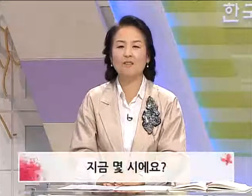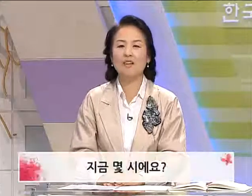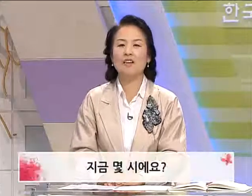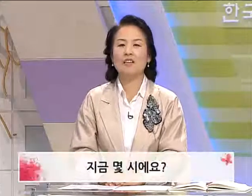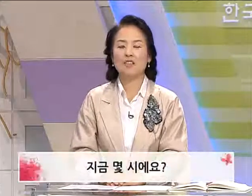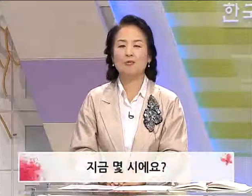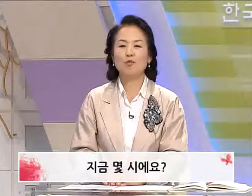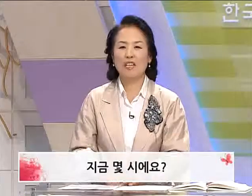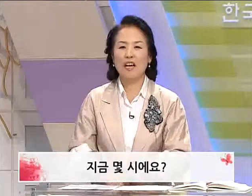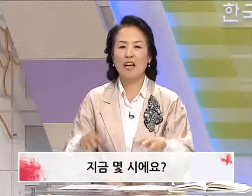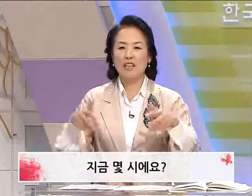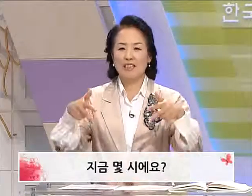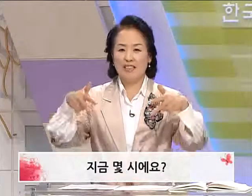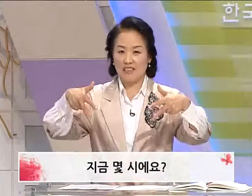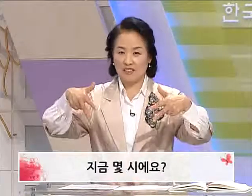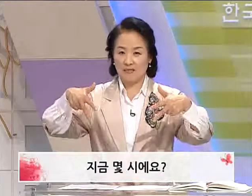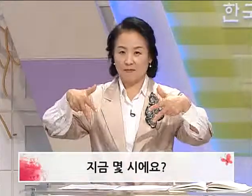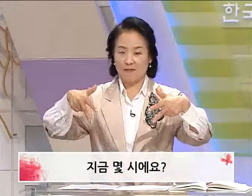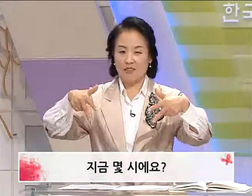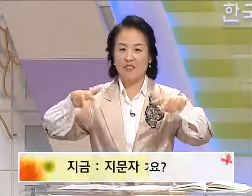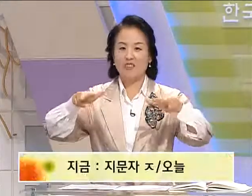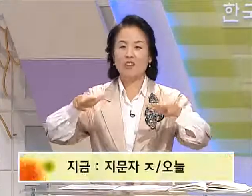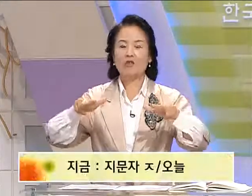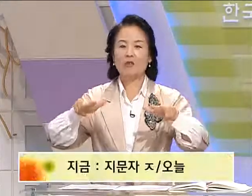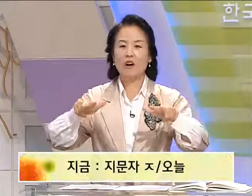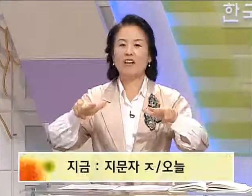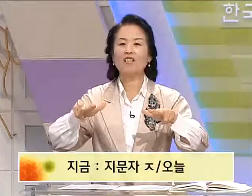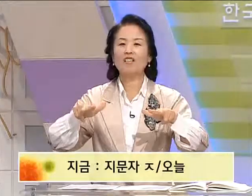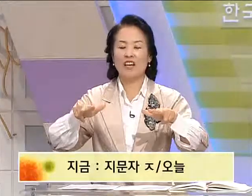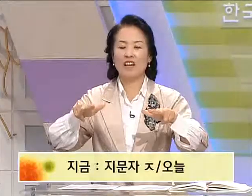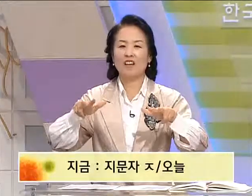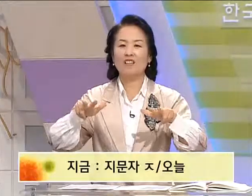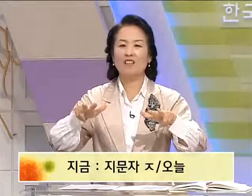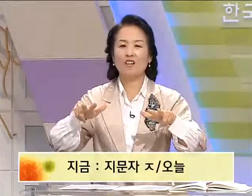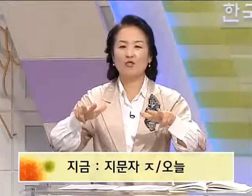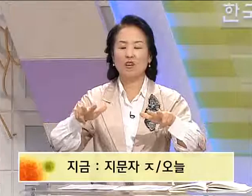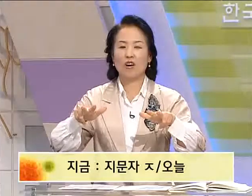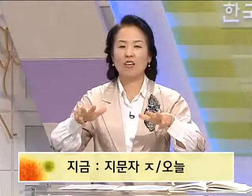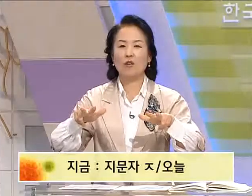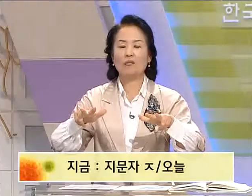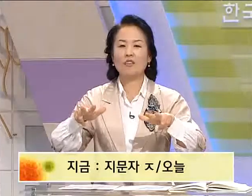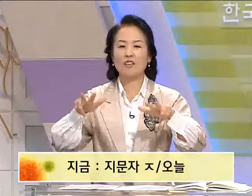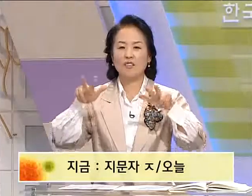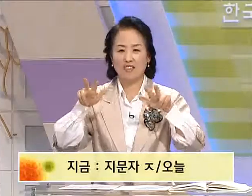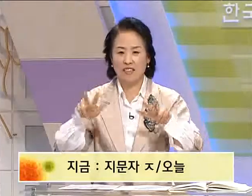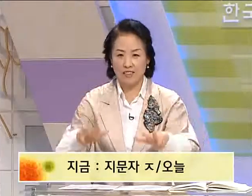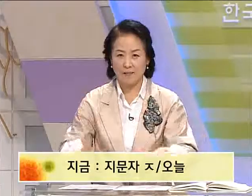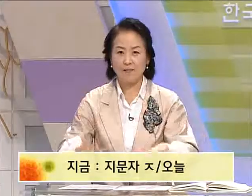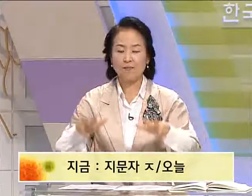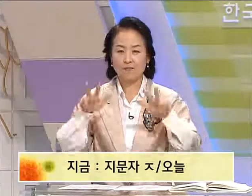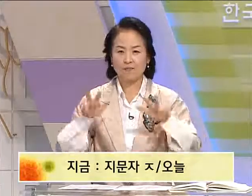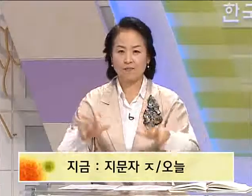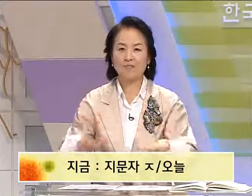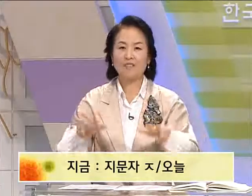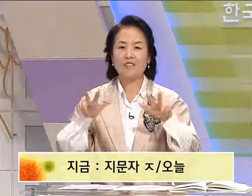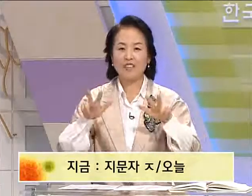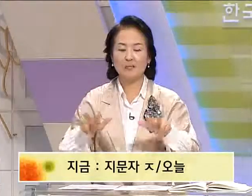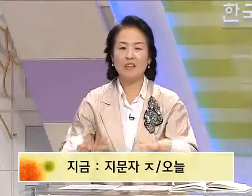지문자 지읒. 지읒과 현재. 현재라는 수화가 하나로 합성해서 지금, 지금이